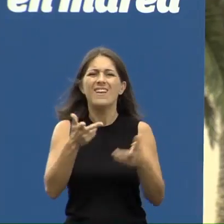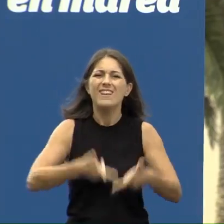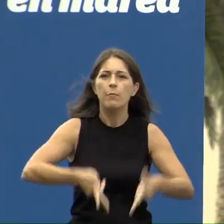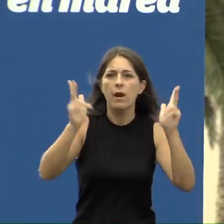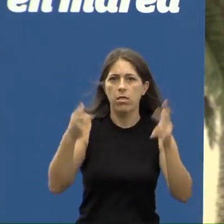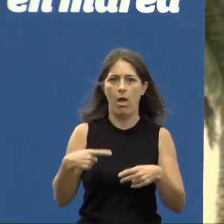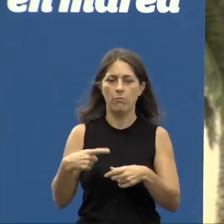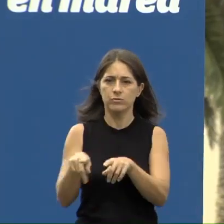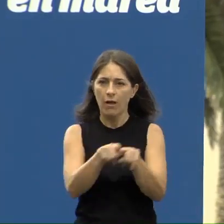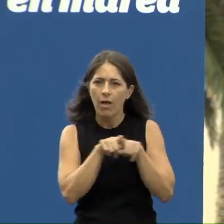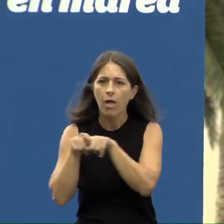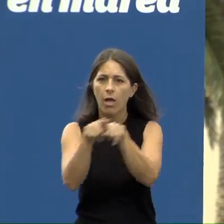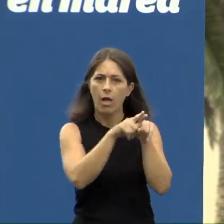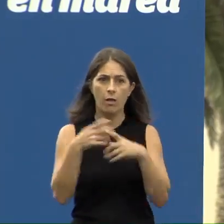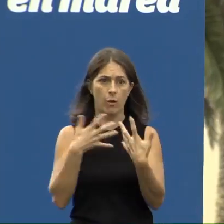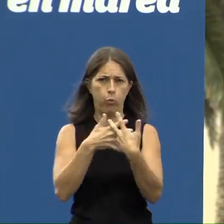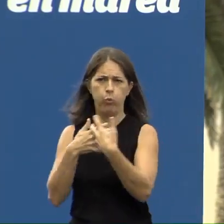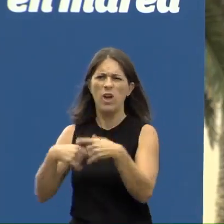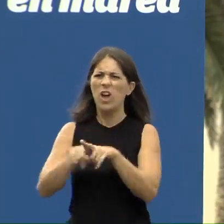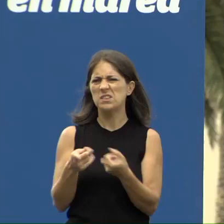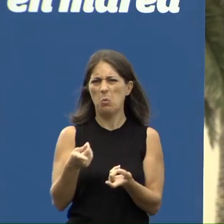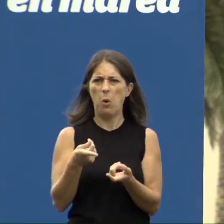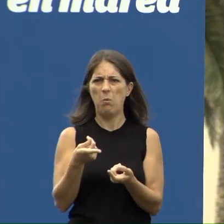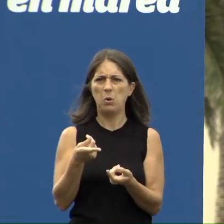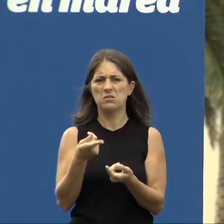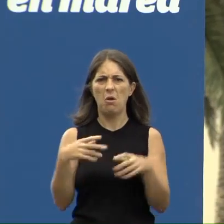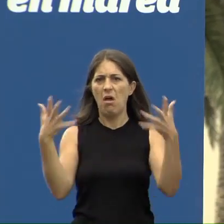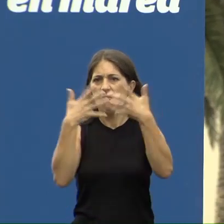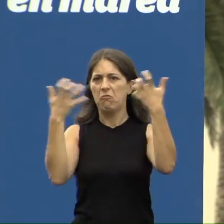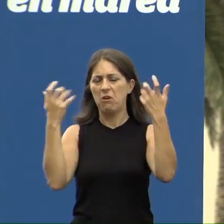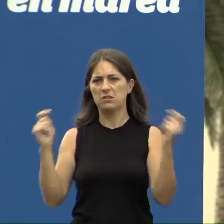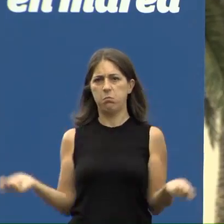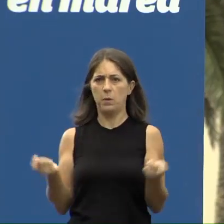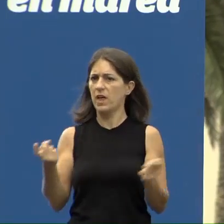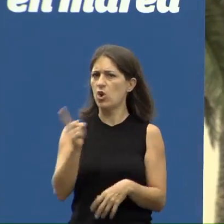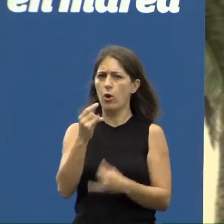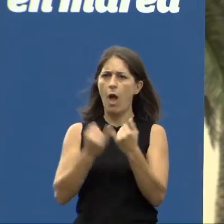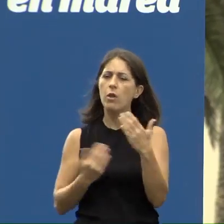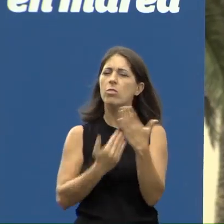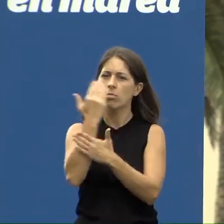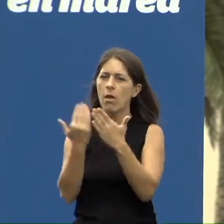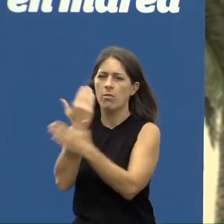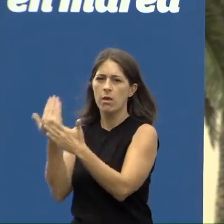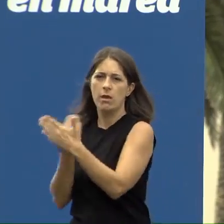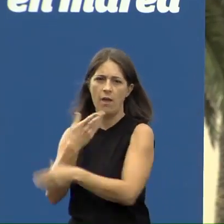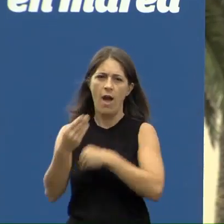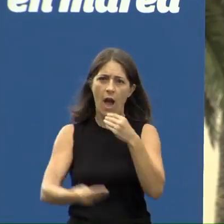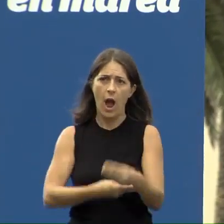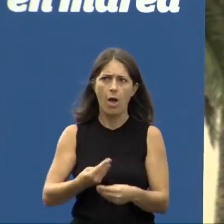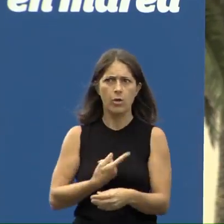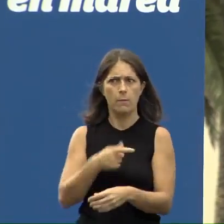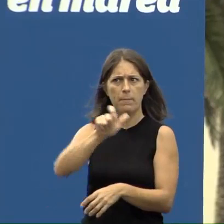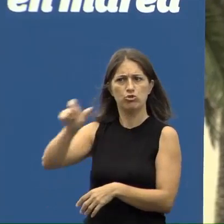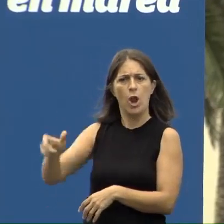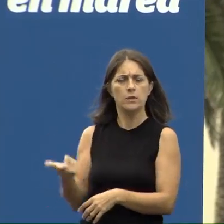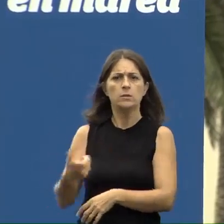a fraternidade, que non é un lema nunha moeda, é algo que se exerce cada día e que se debe demandar aos que gobernan obedecendo,